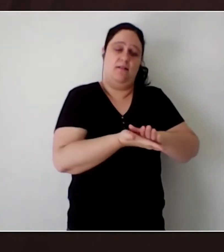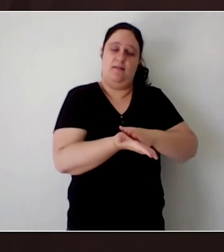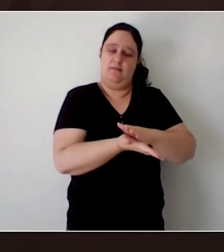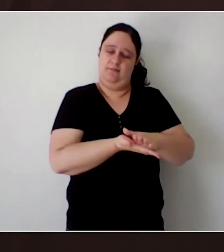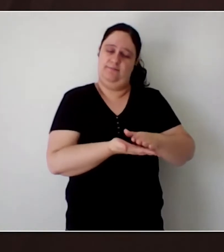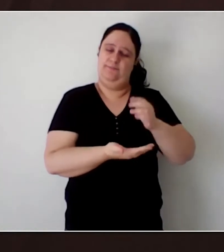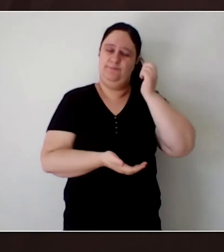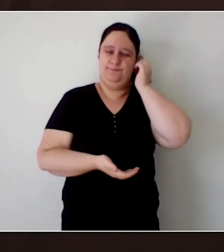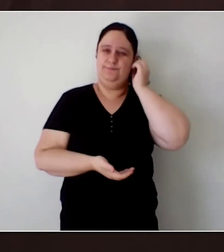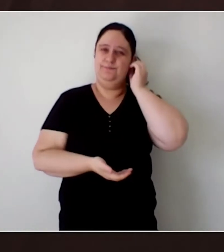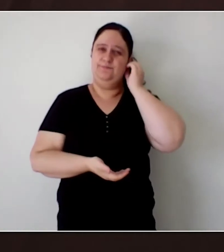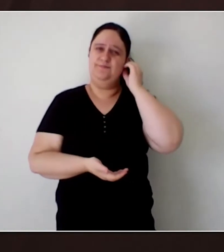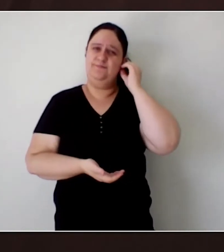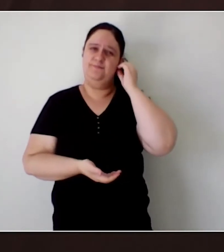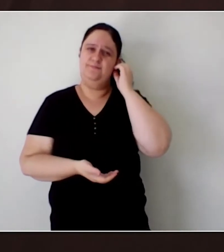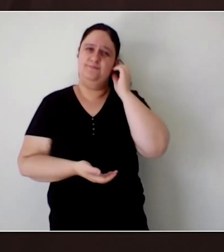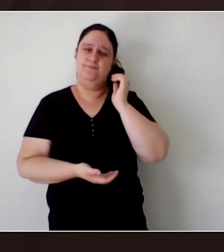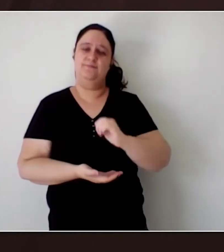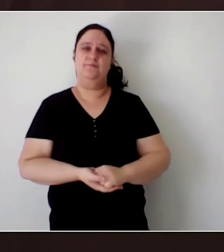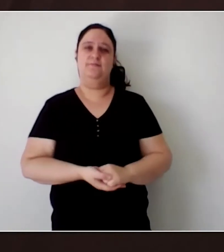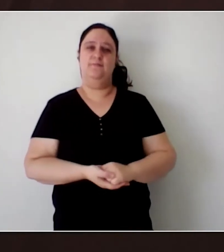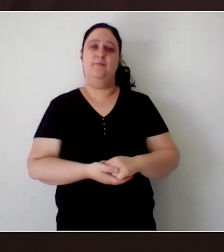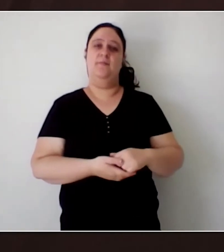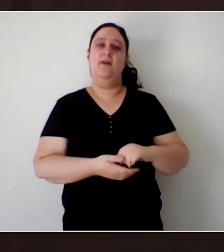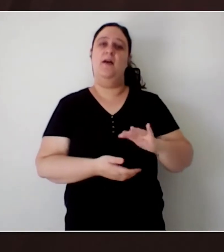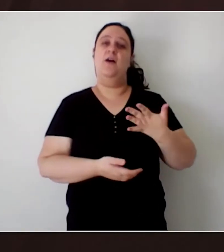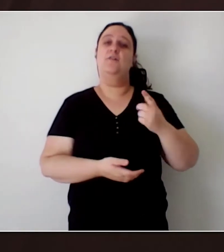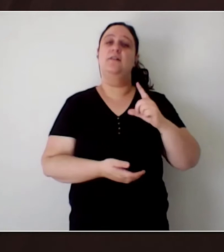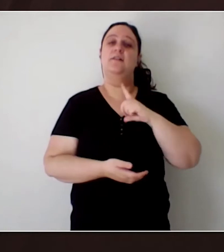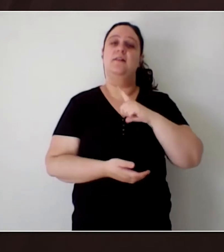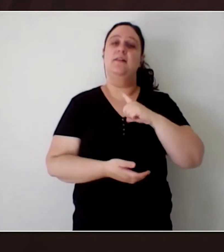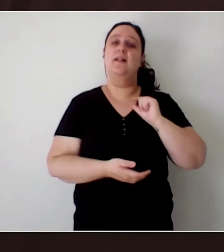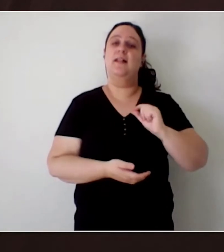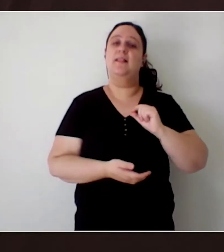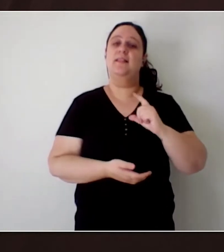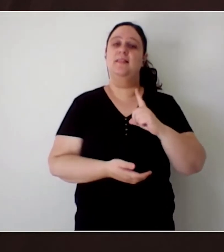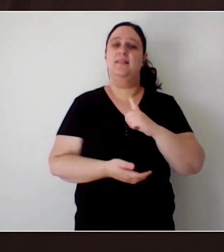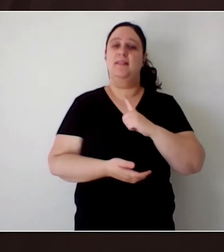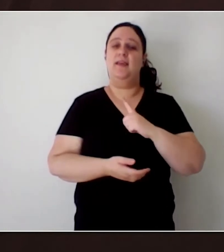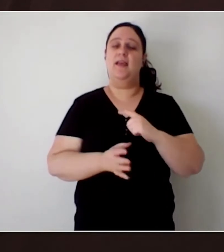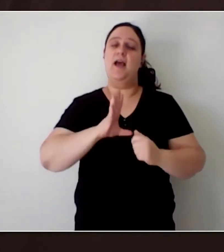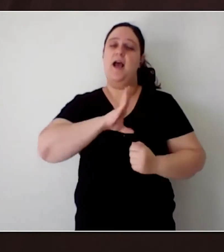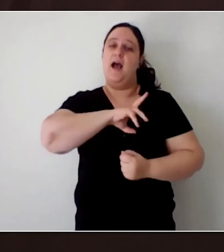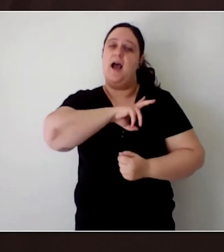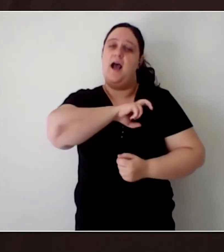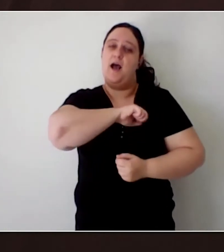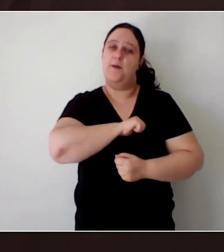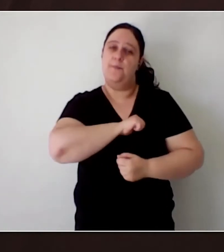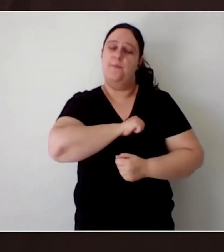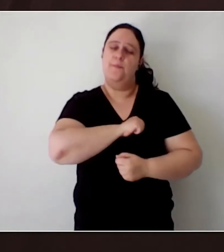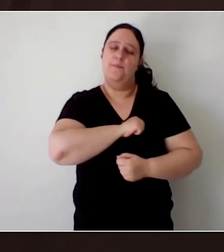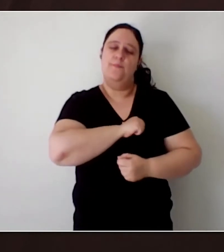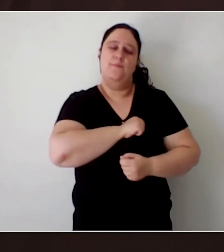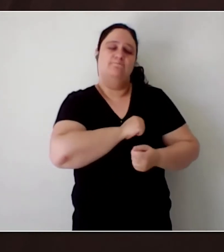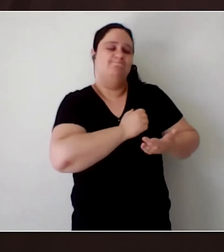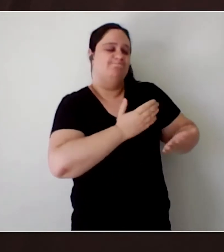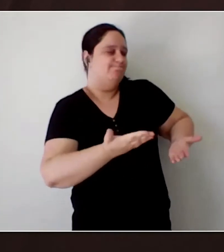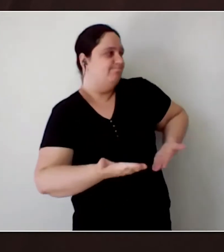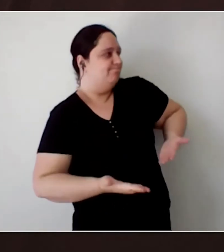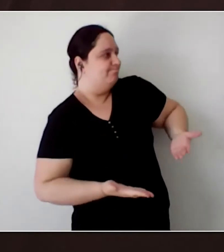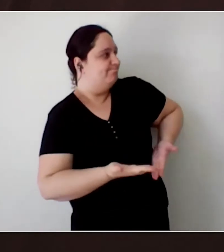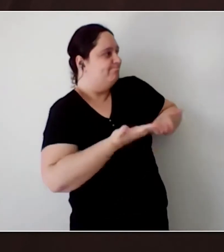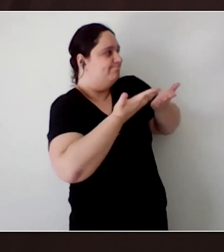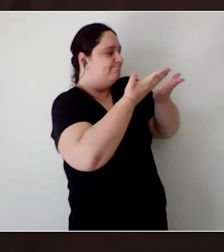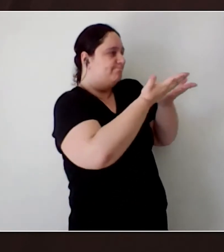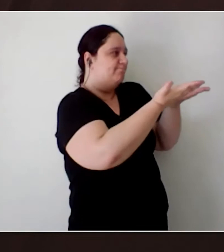vai produzir o amor. E com esse amor, irmão, nós servimos a Deus, e com esse amor puro é que